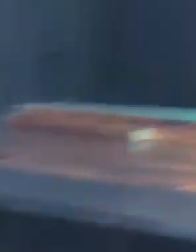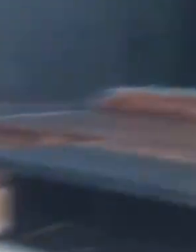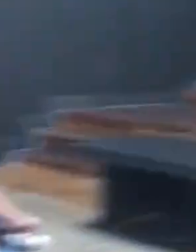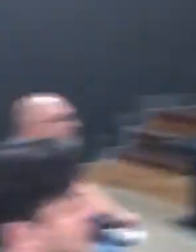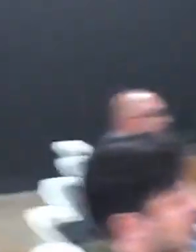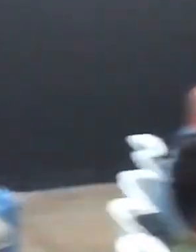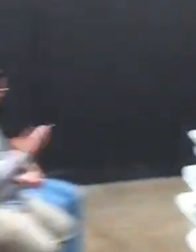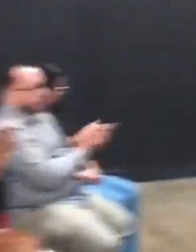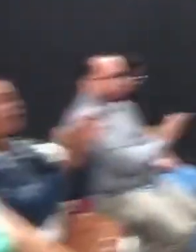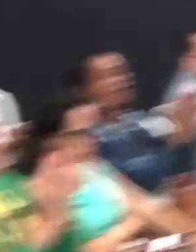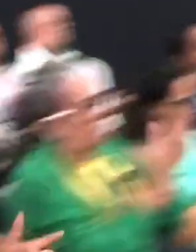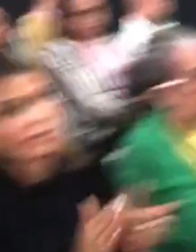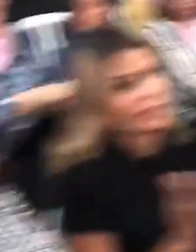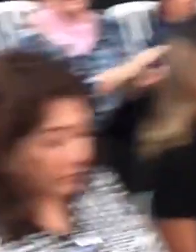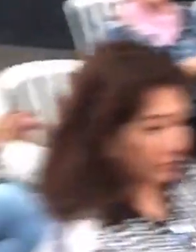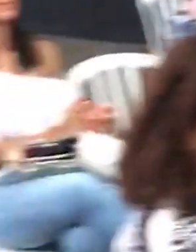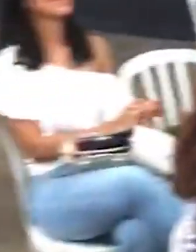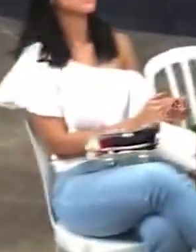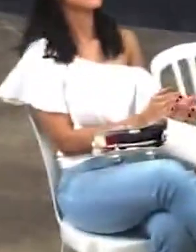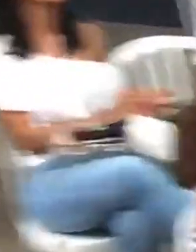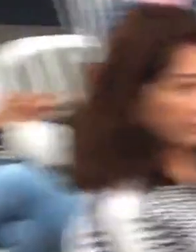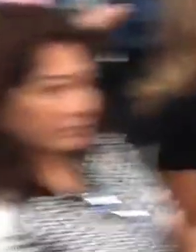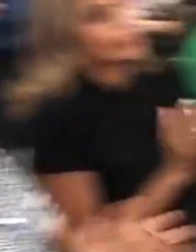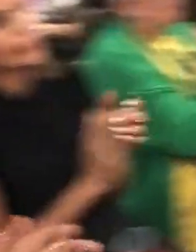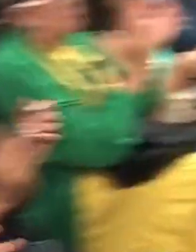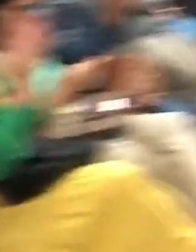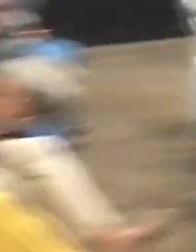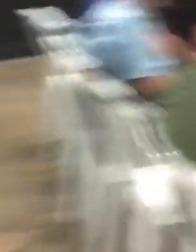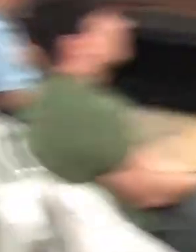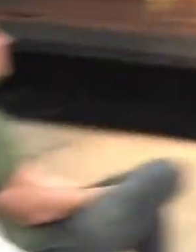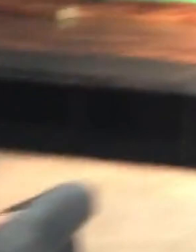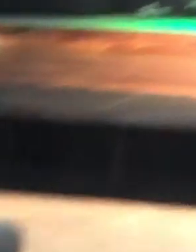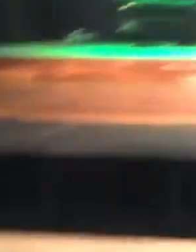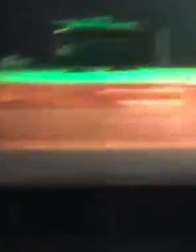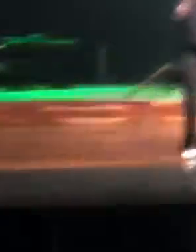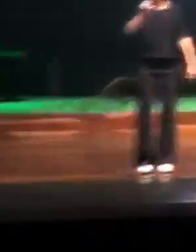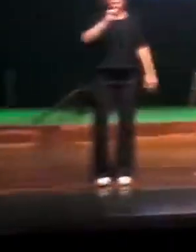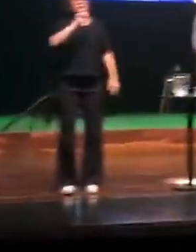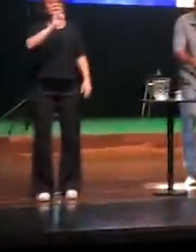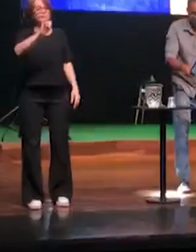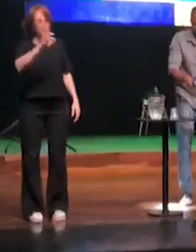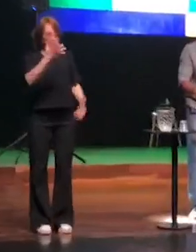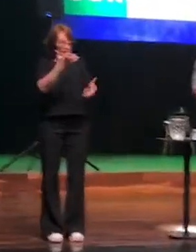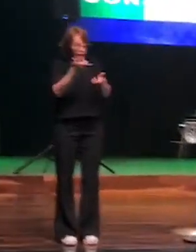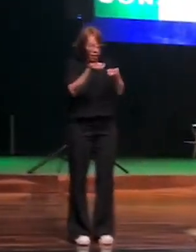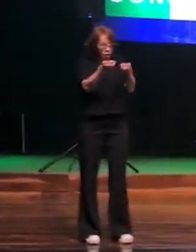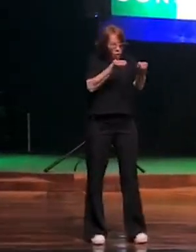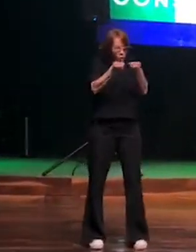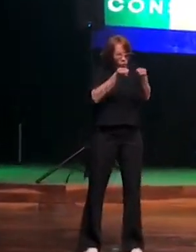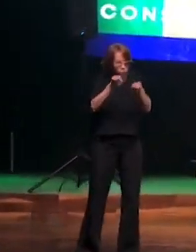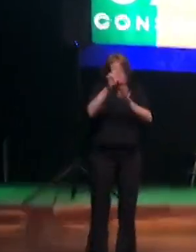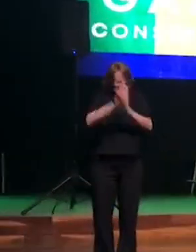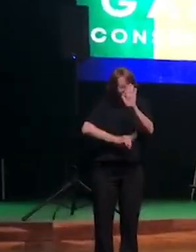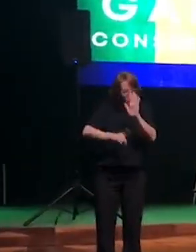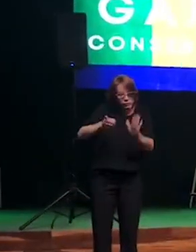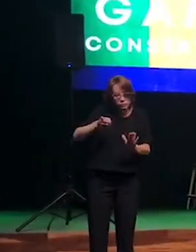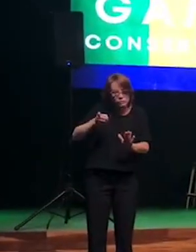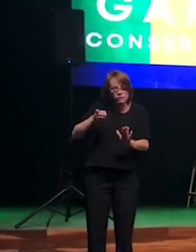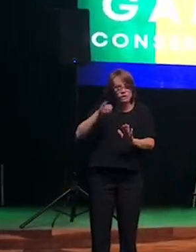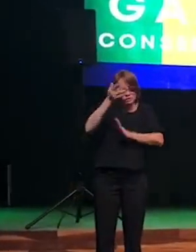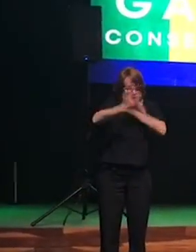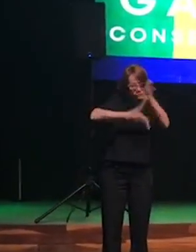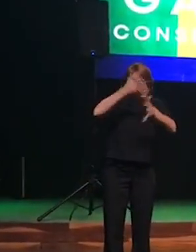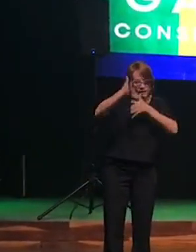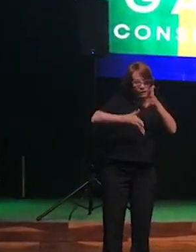Obrigado. E deixa eu te falar, quem quer cercear o seu direito de falar é porque sabe que as suas ideias são melhores que as